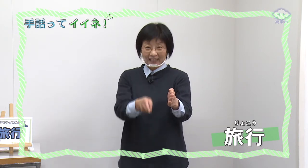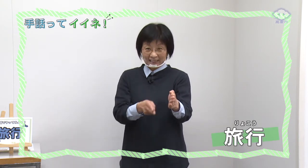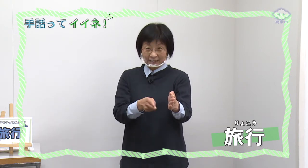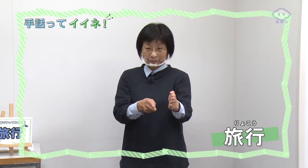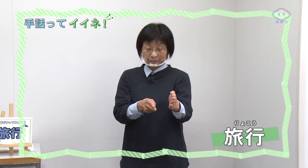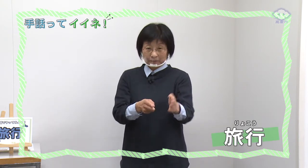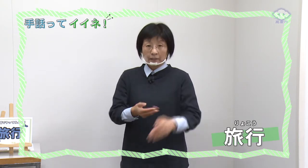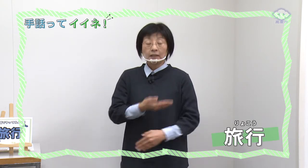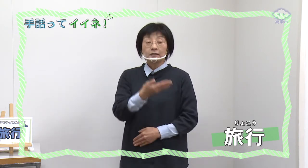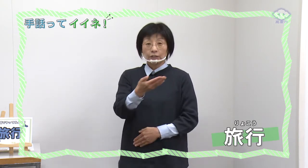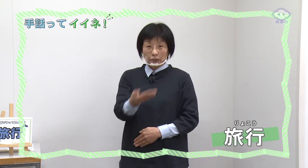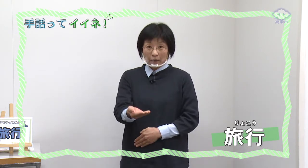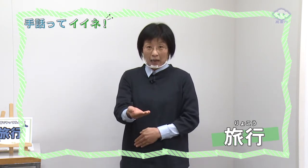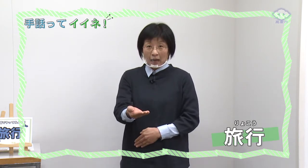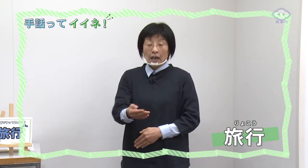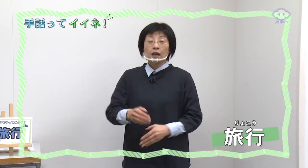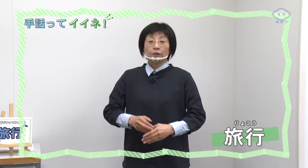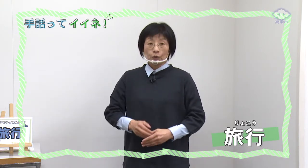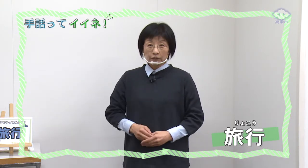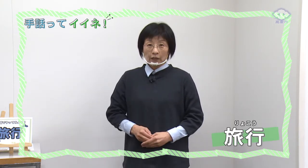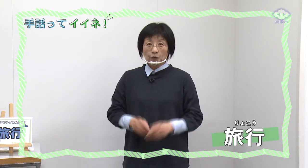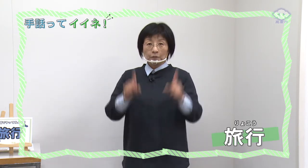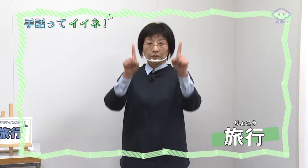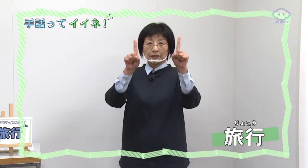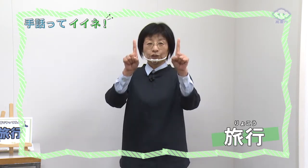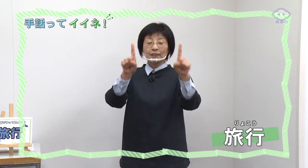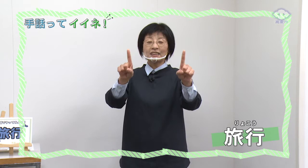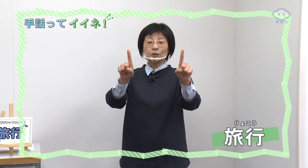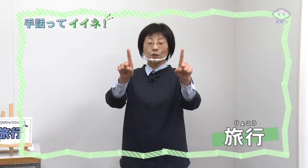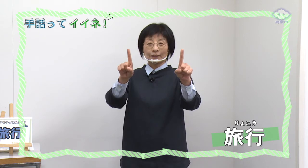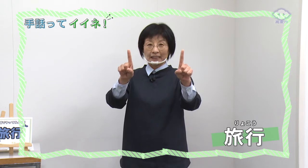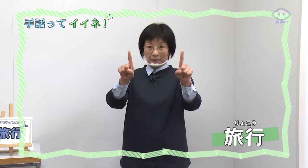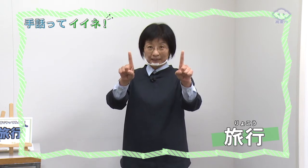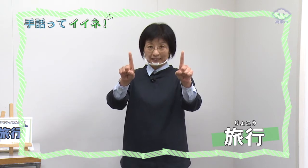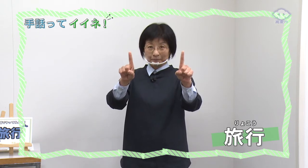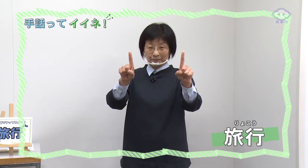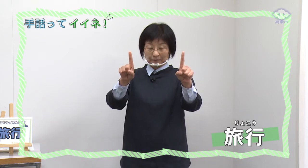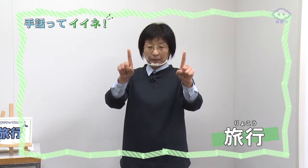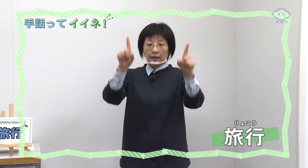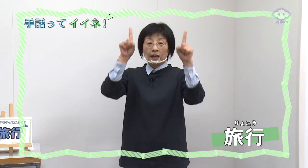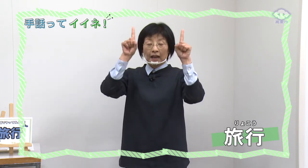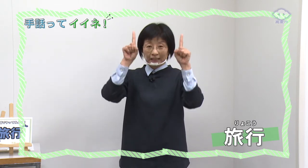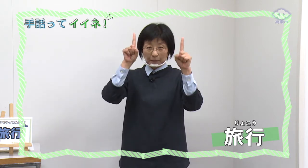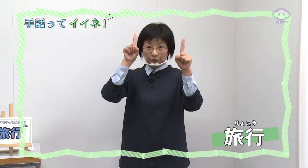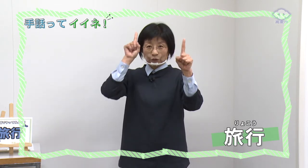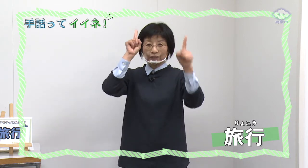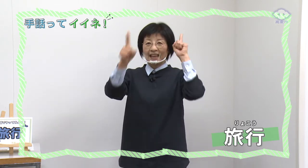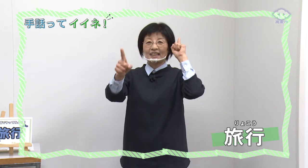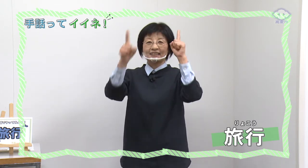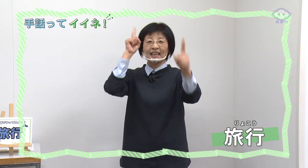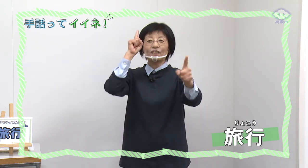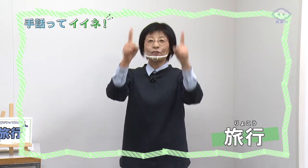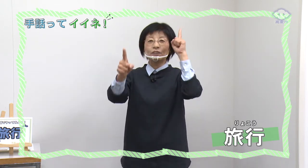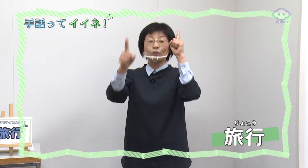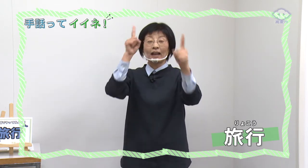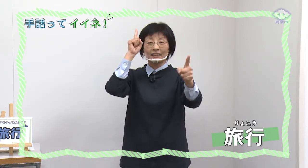。次は両手を人差し指を立てます。頭の横で前後に動かします